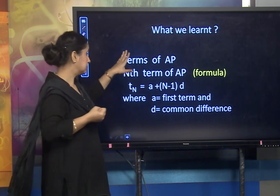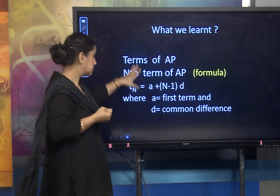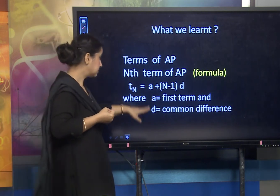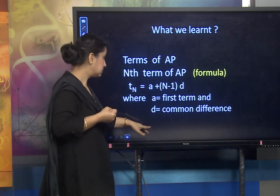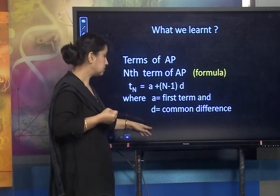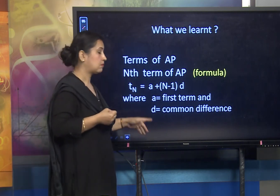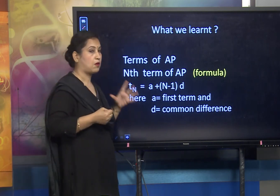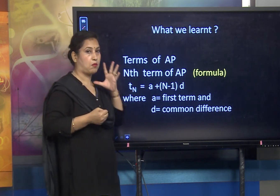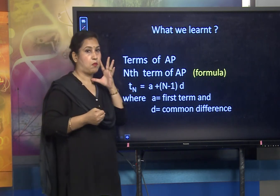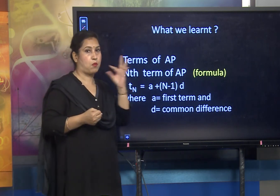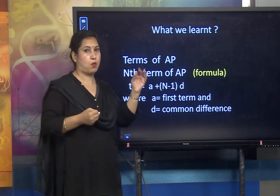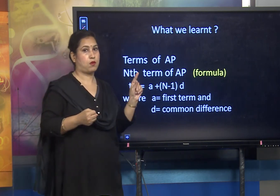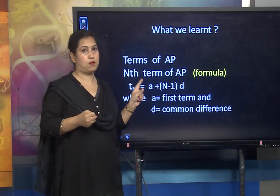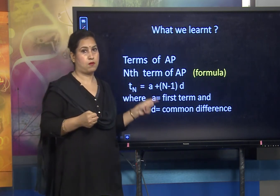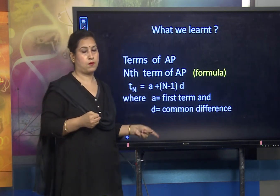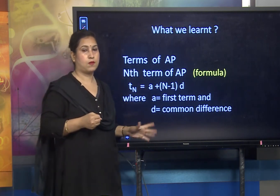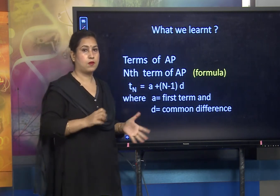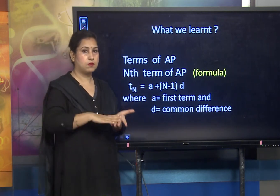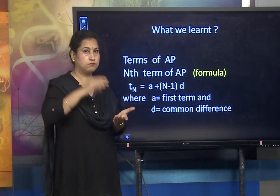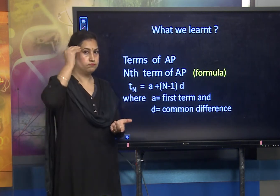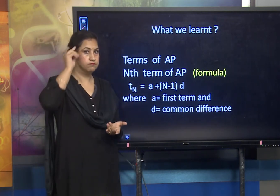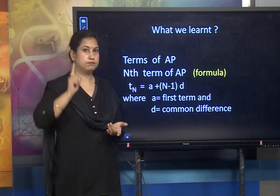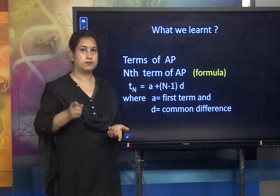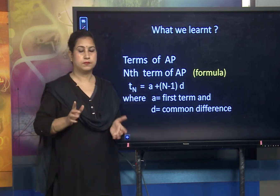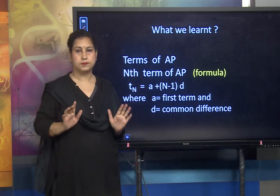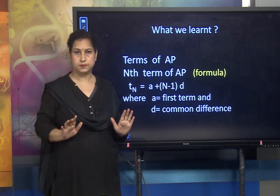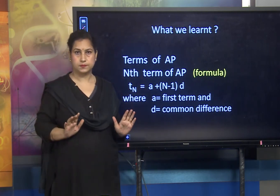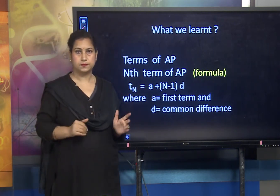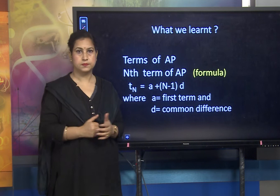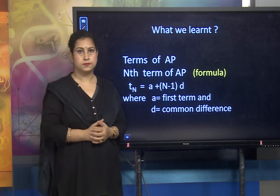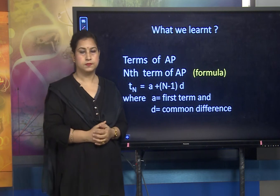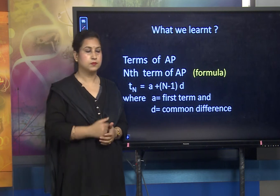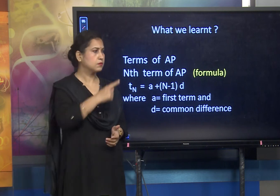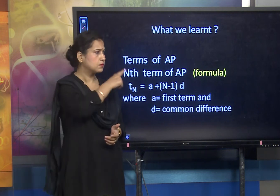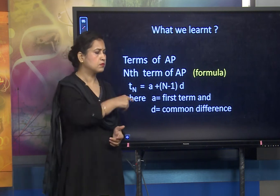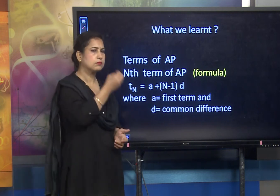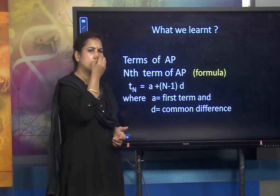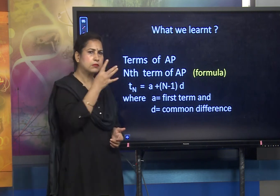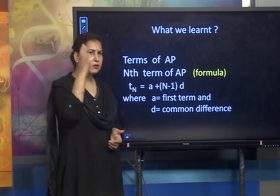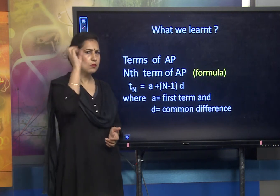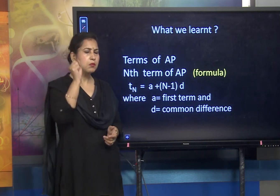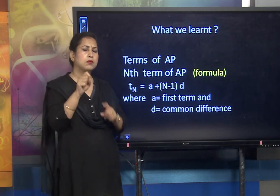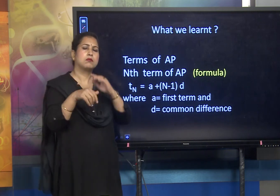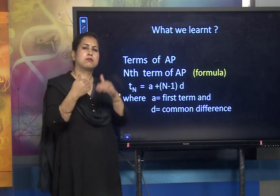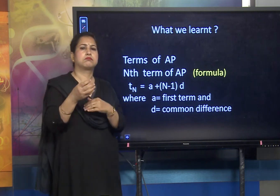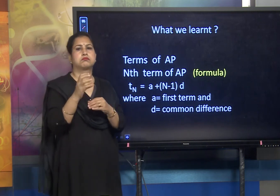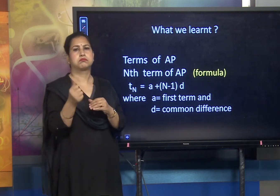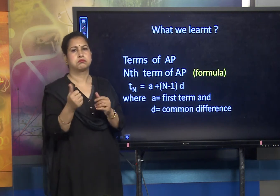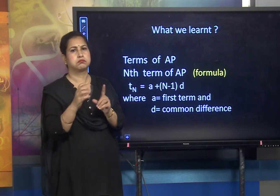ये सब चीज़ें बहुत महत्वपूर्ण हैं जो हमें अच्छे से याद होनी चाहिए। ये याद होने के बाद में आप